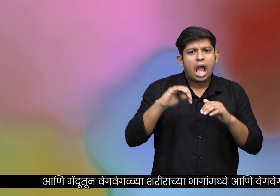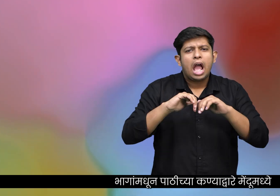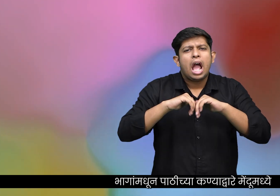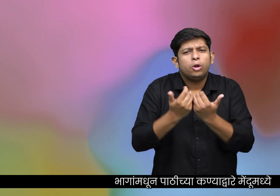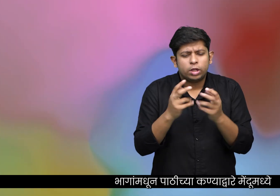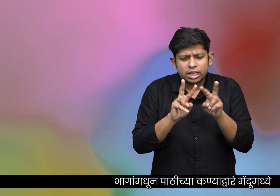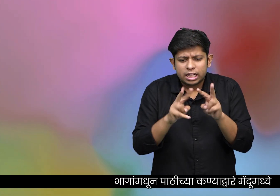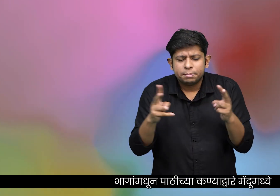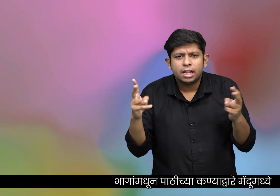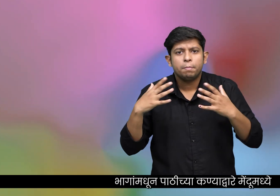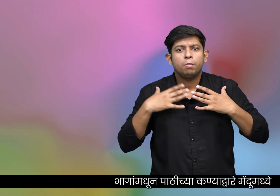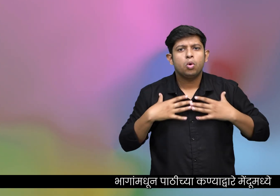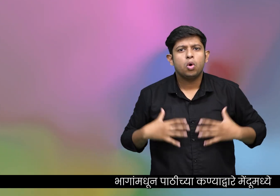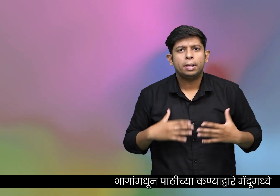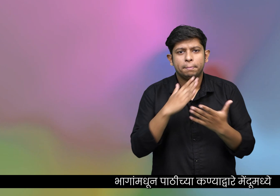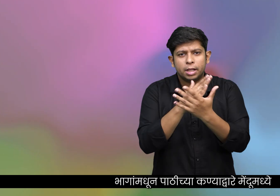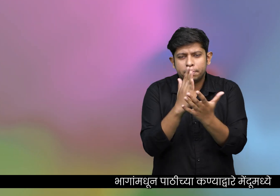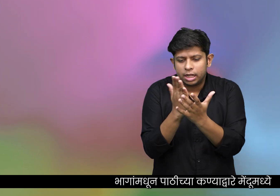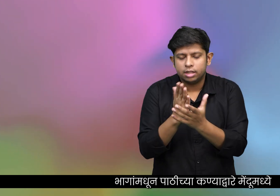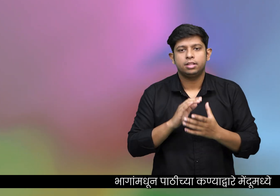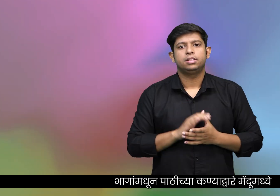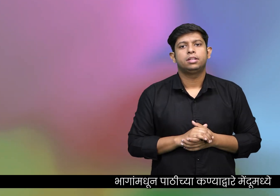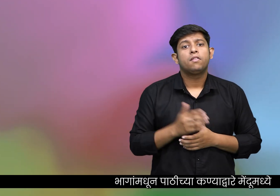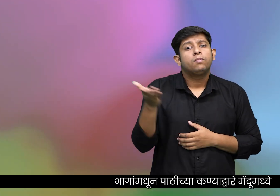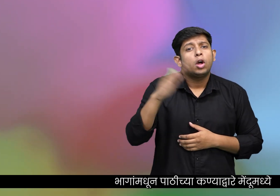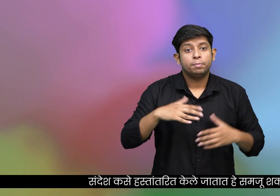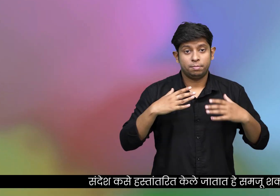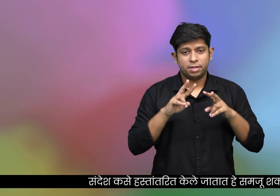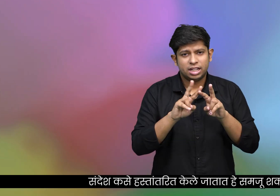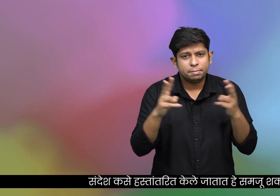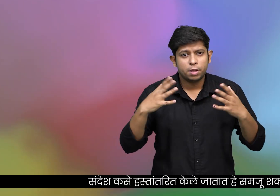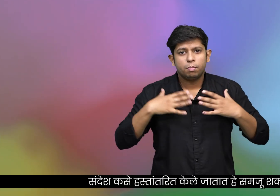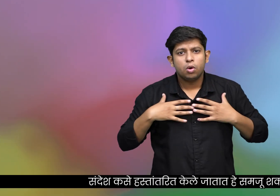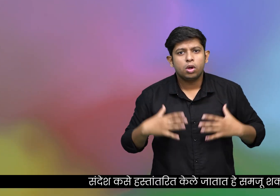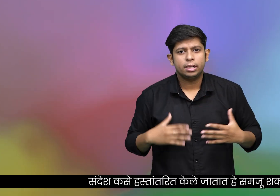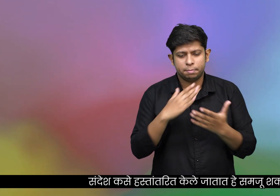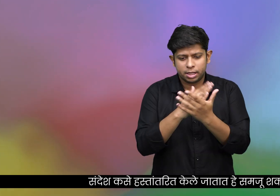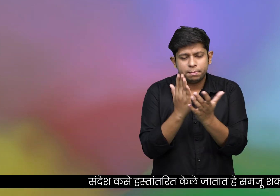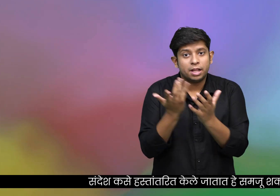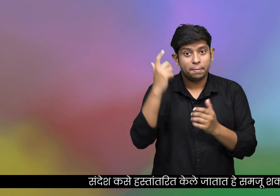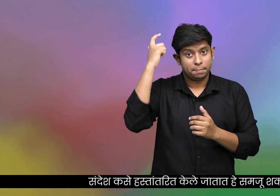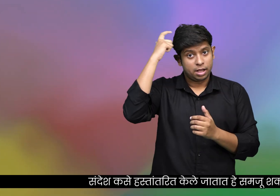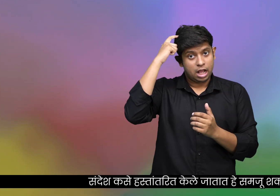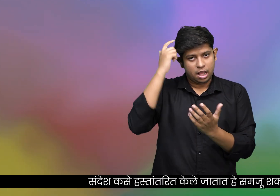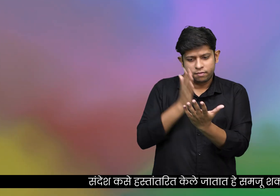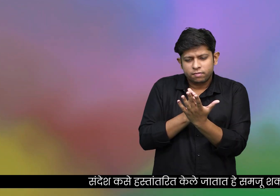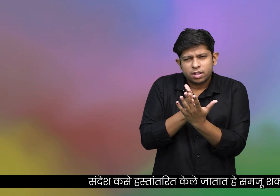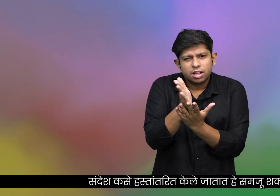शरीराच्या भागांमधून पाठीच्या कणाद्वारे मेंदूमध्ये संदेश कसे हस्तांतरित केले जाते हेही